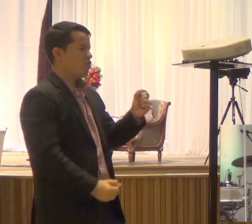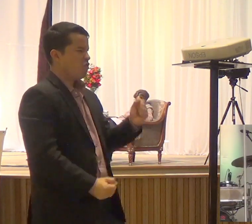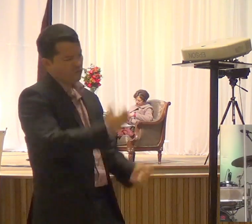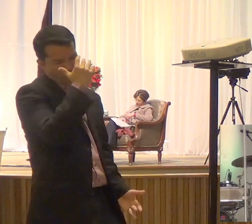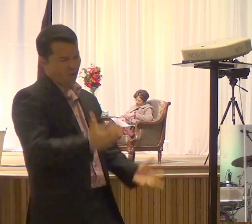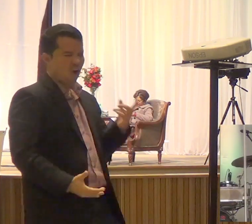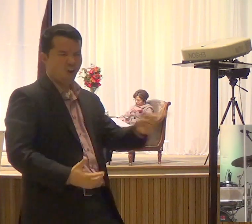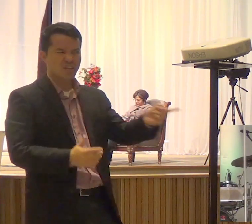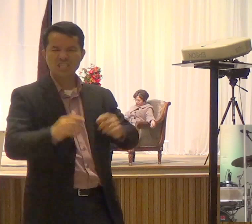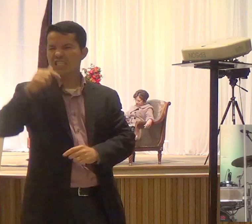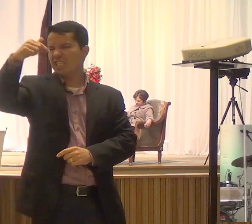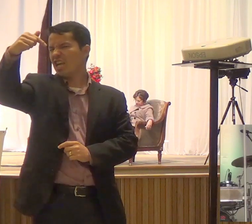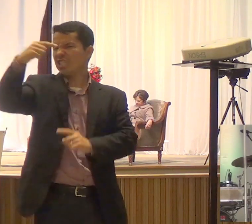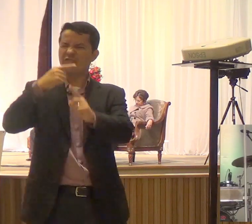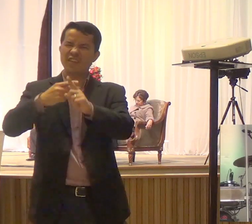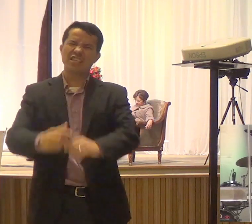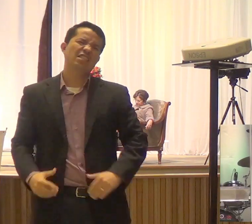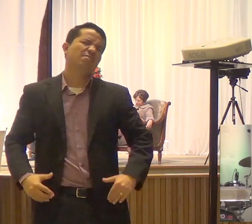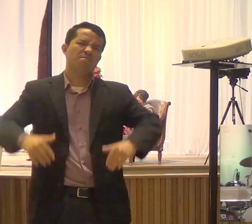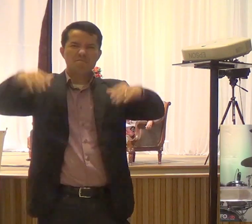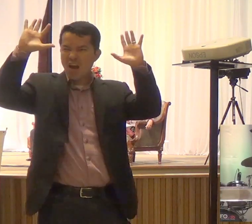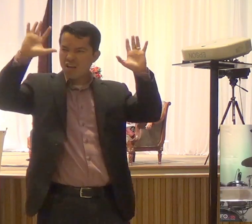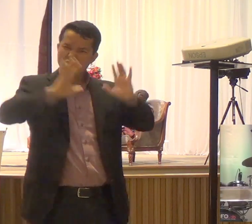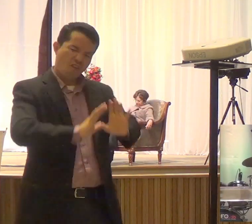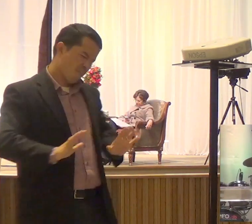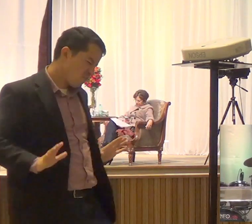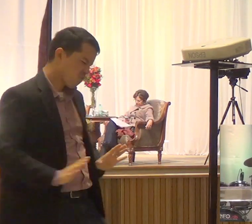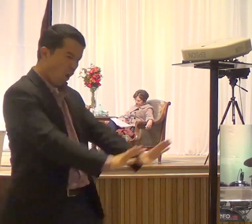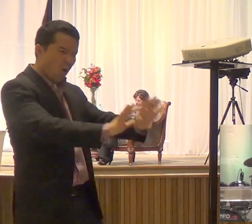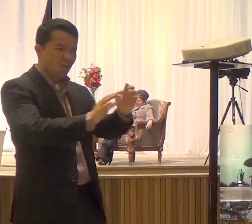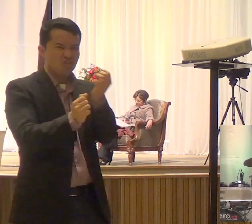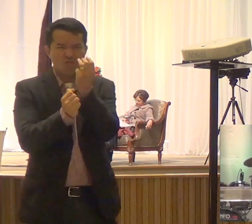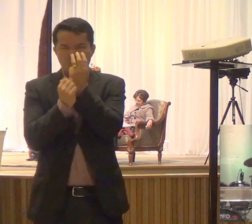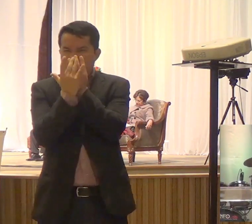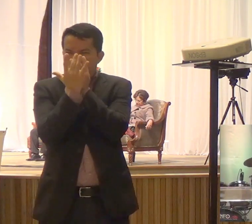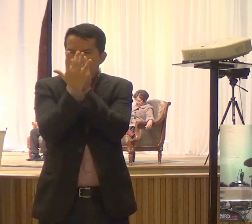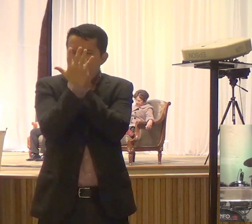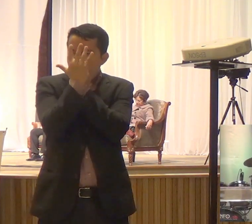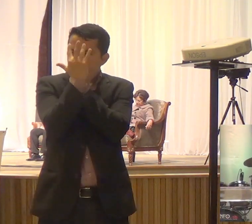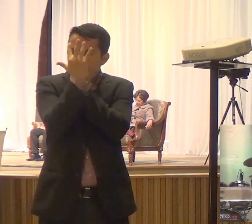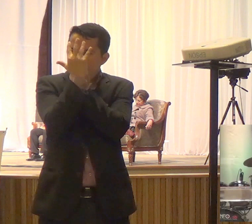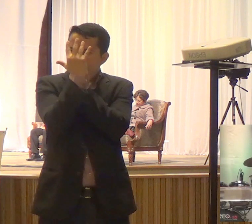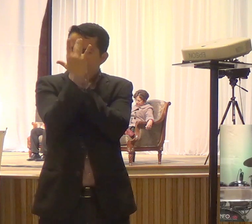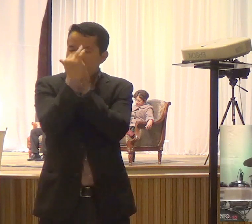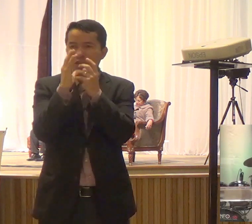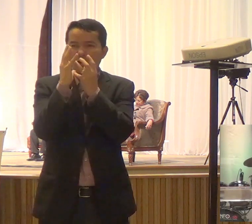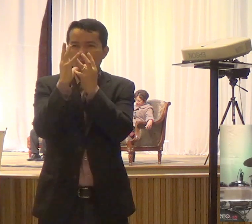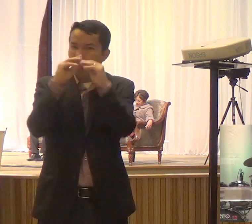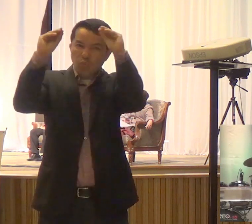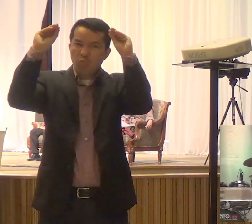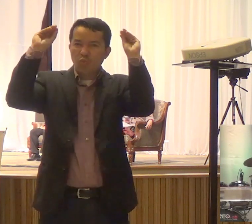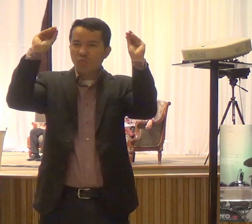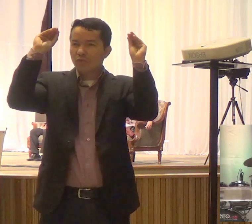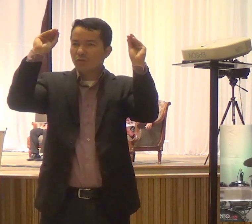esquenta 7 vezes mais, mas a ideia é assim, ó, incendeia o trem de forma que não pare mais nada vivo lá dentro.